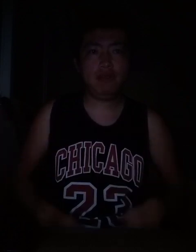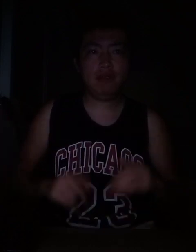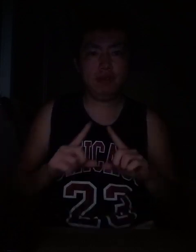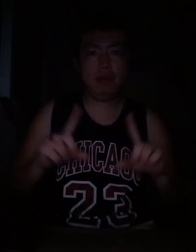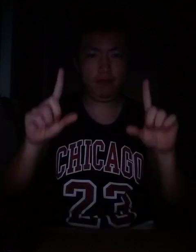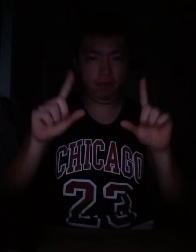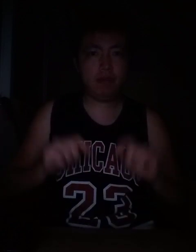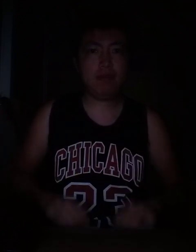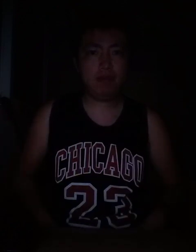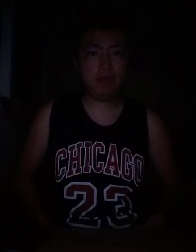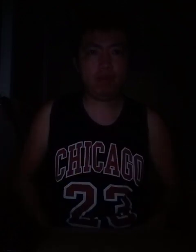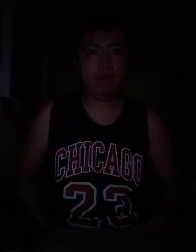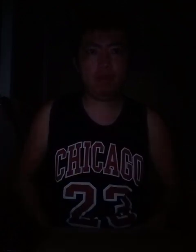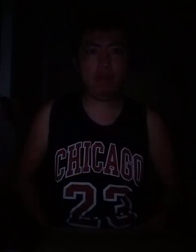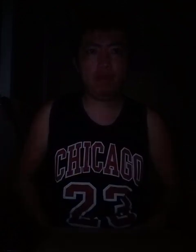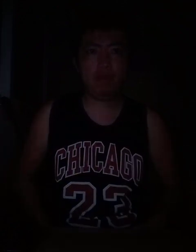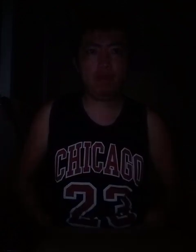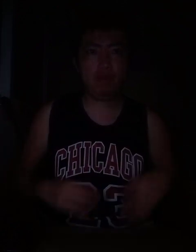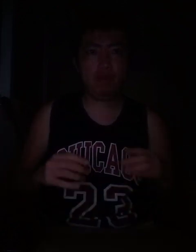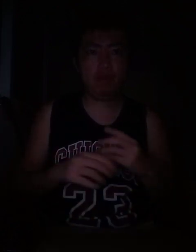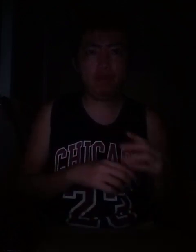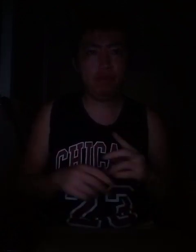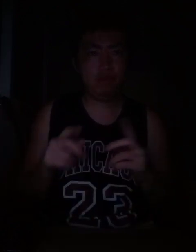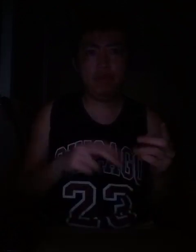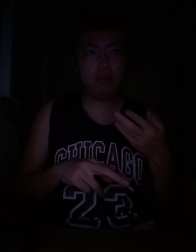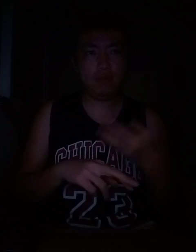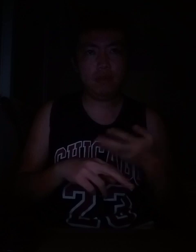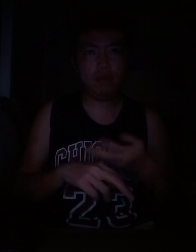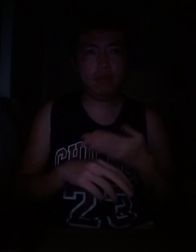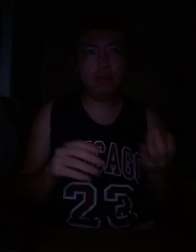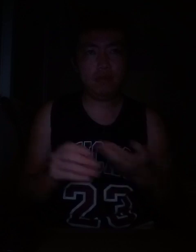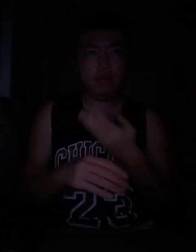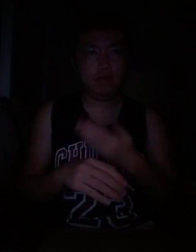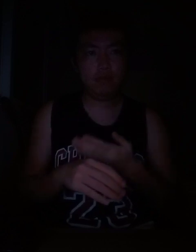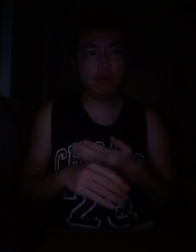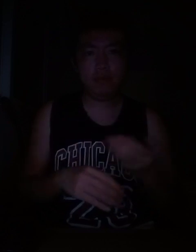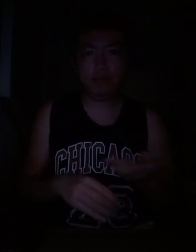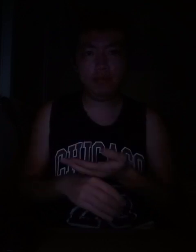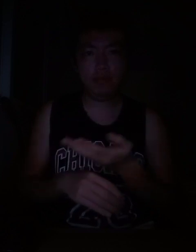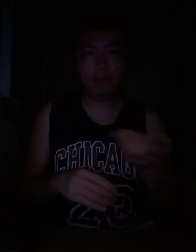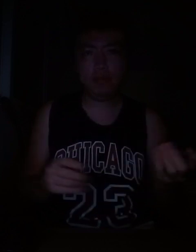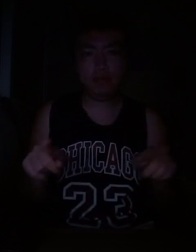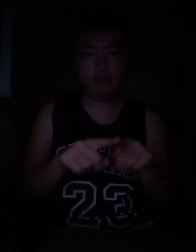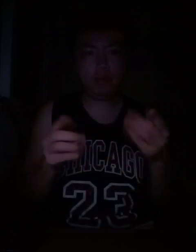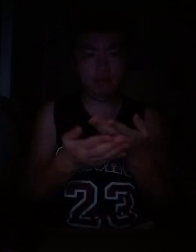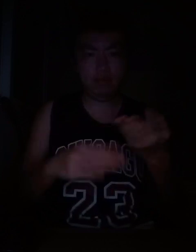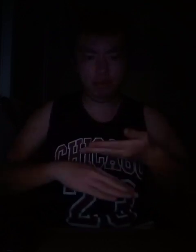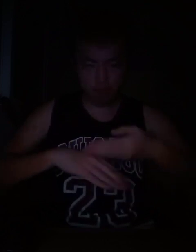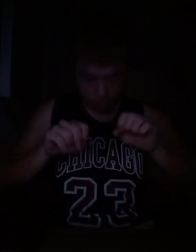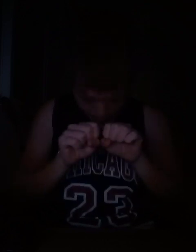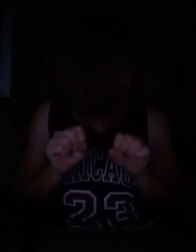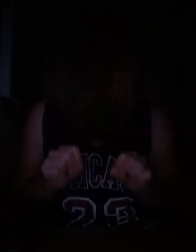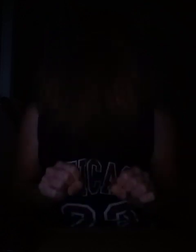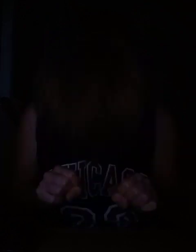날씨였습니다. 예, 8월 8일 화요일 뉴스9는 여기서 모두 마치겠습니다. 함께해 주셔서 고맙습니다.